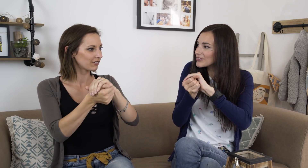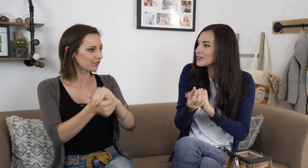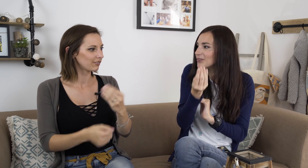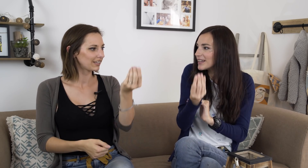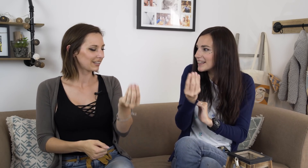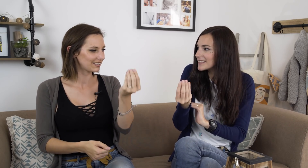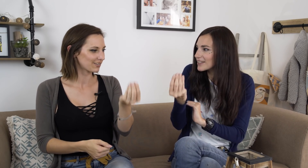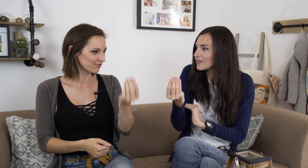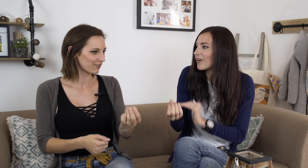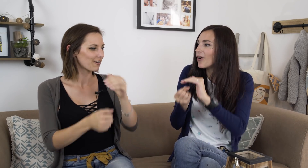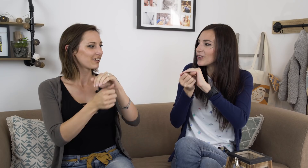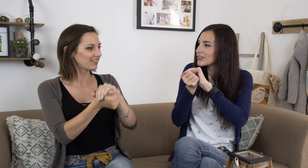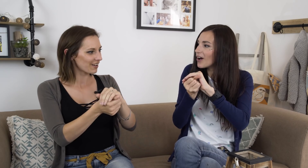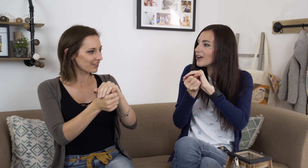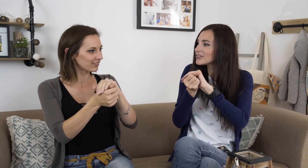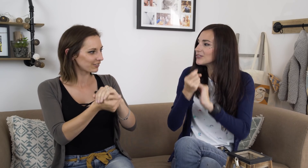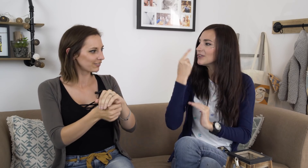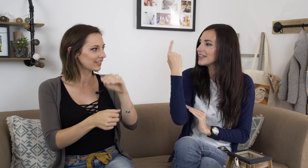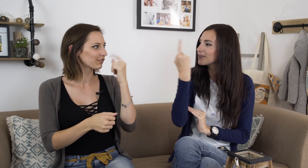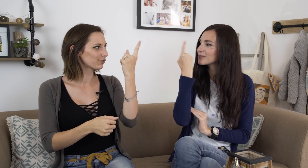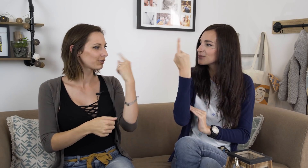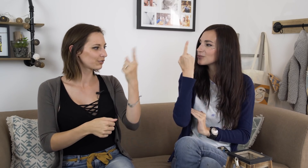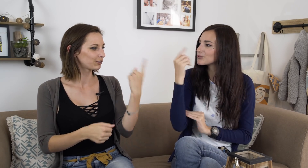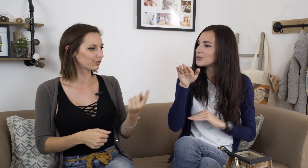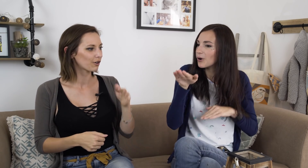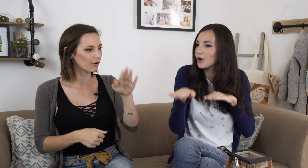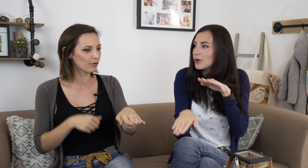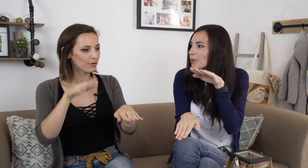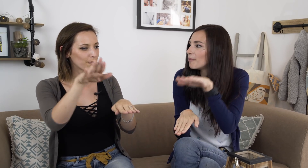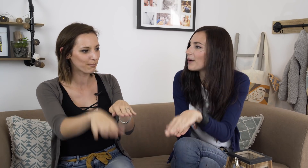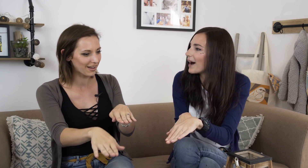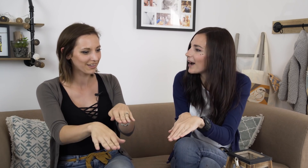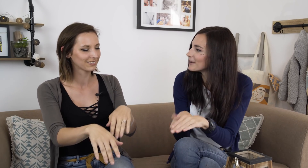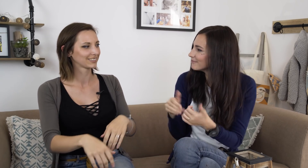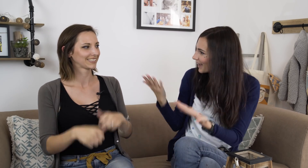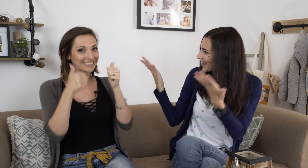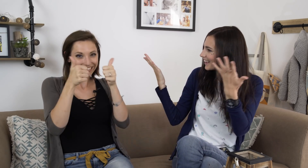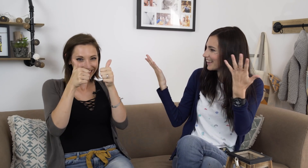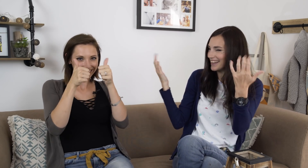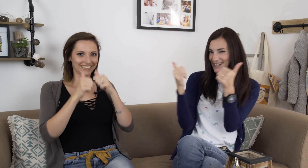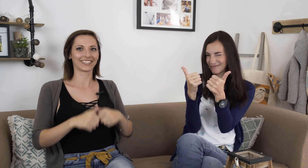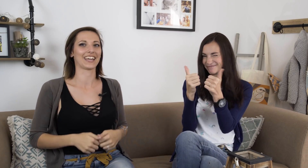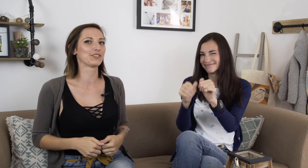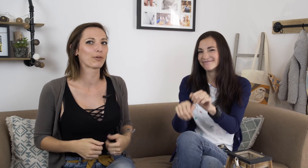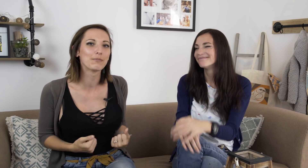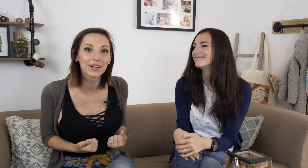tortue et les enfants tortues iront toujours au pas. Ouais. Et du premier